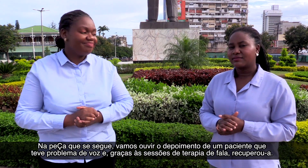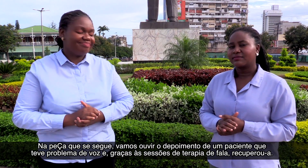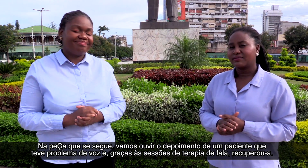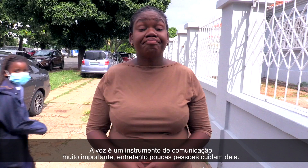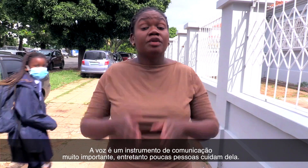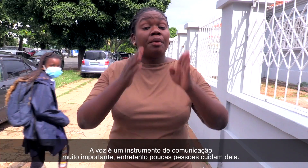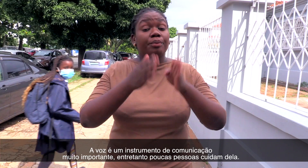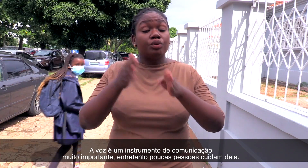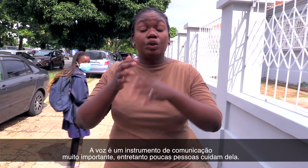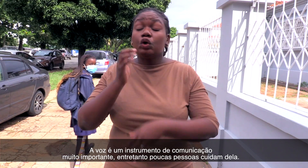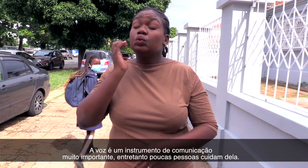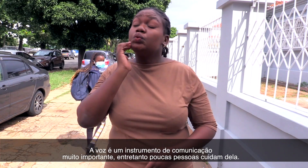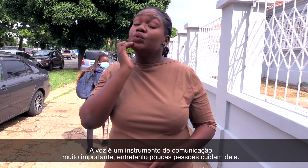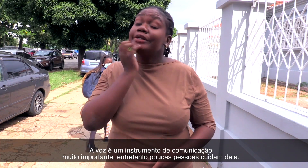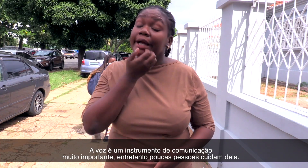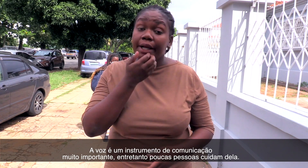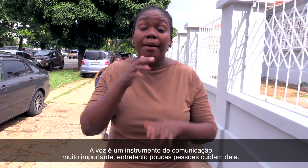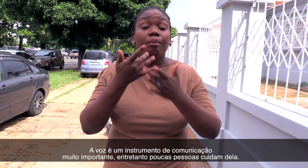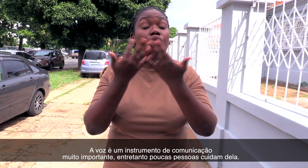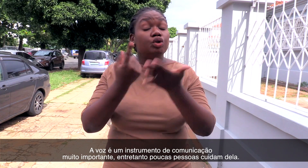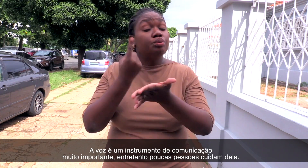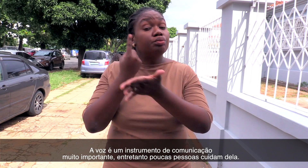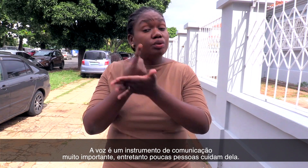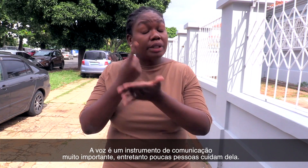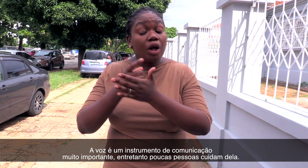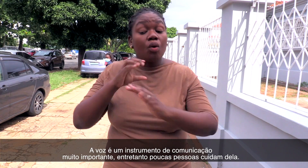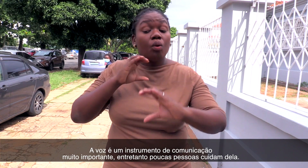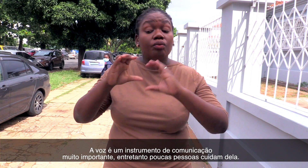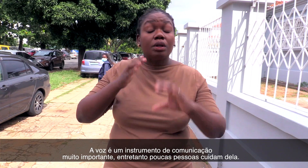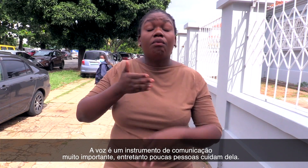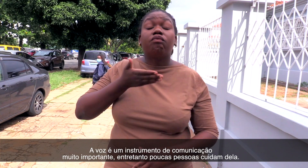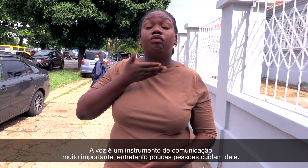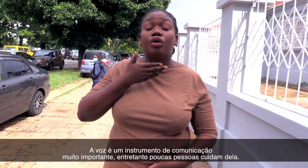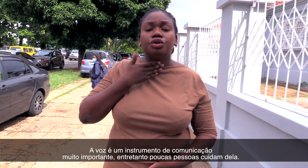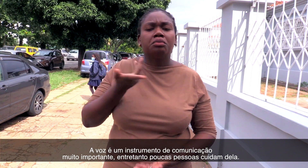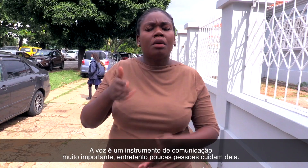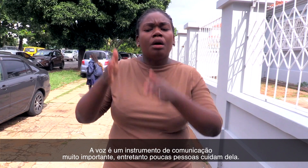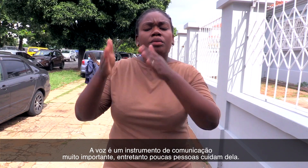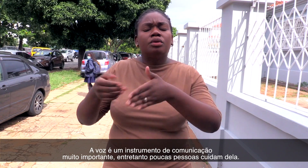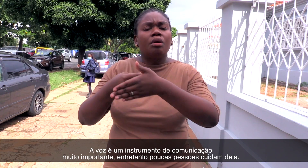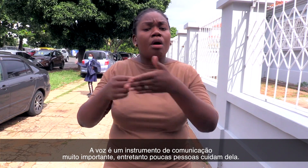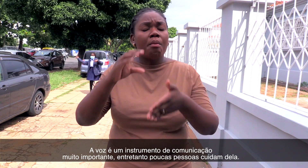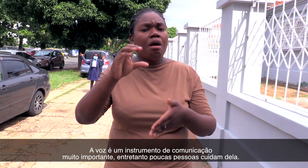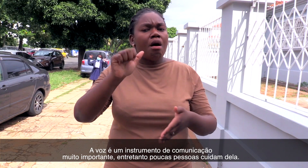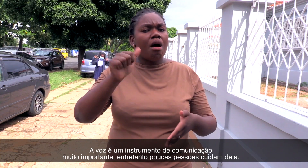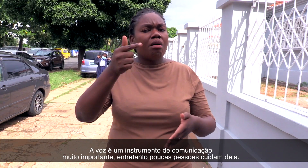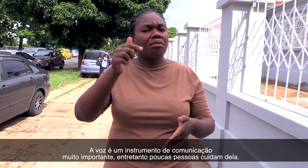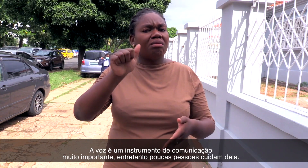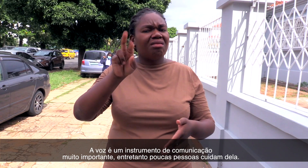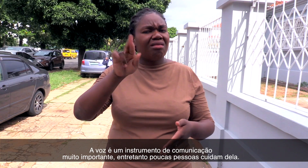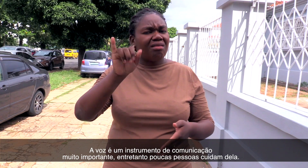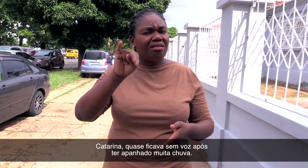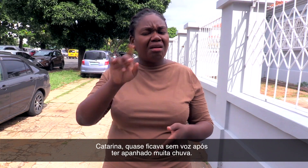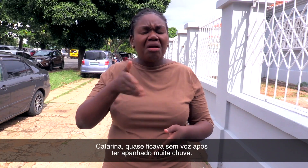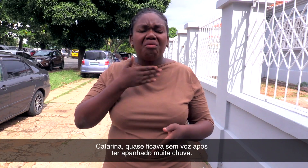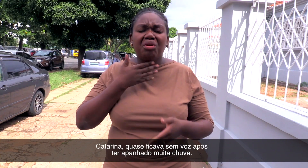recuperou-a. A voz é um instrumento de comunicação muito importante. Entretanto, poucas pessoas cuidam